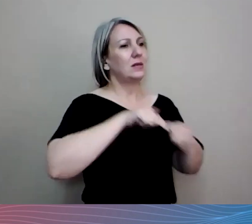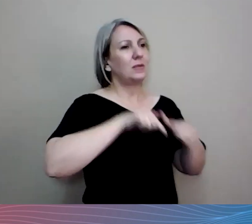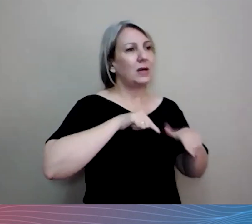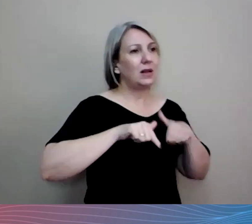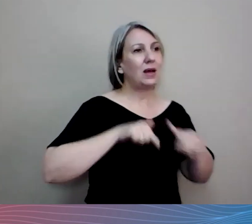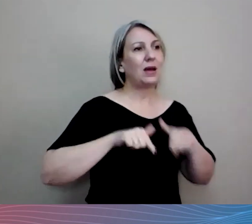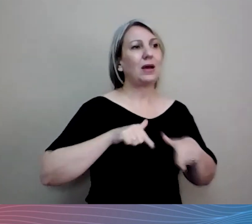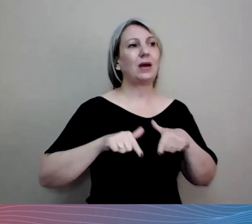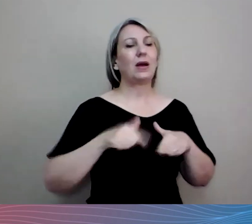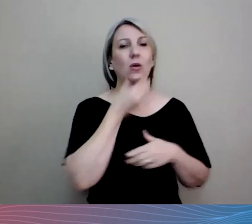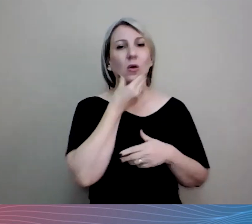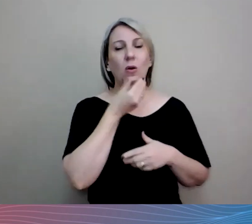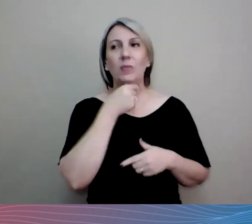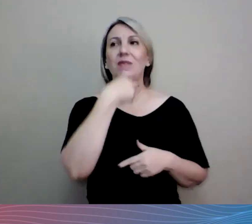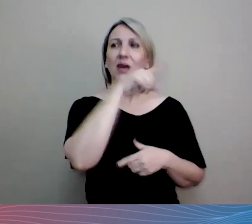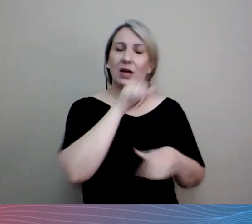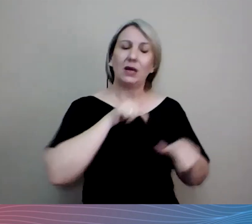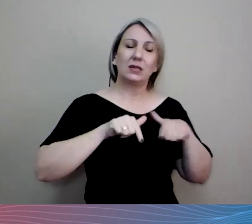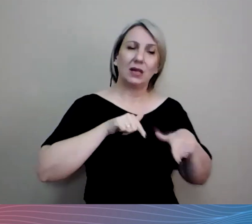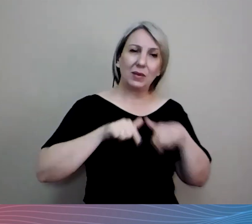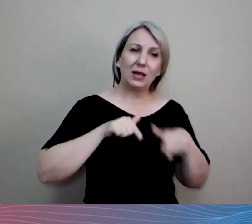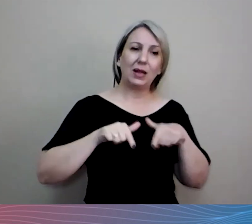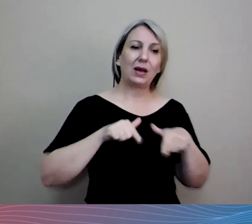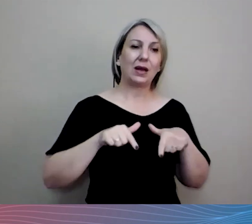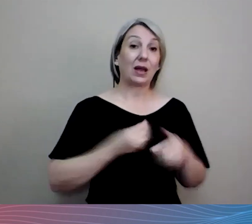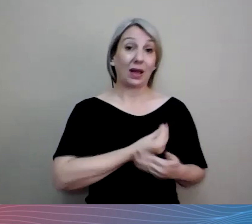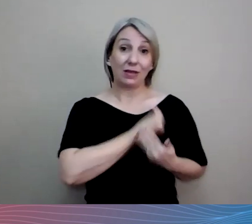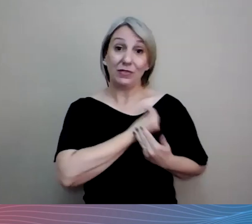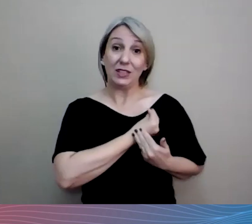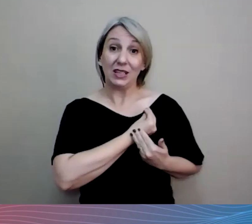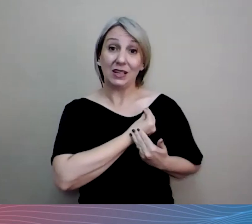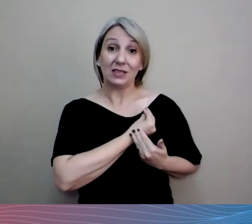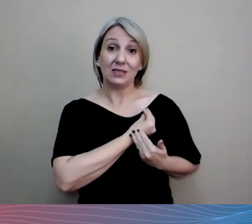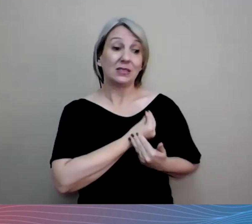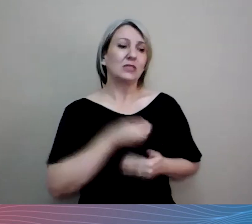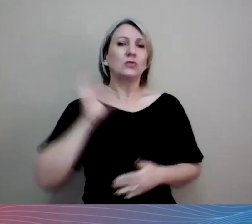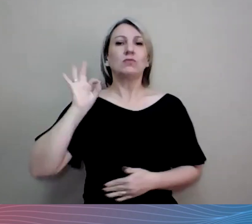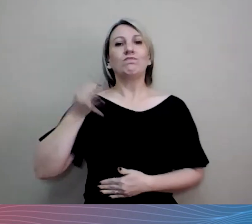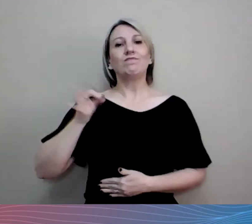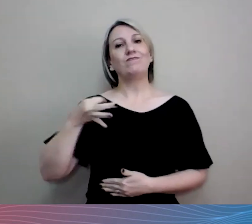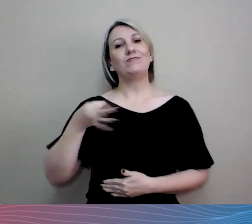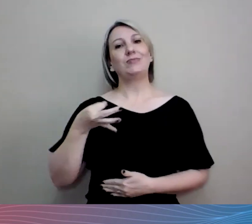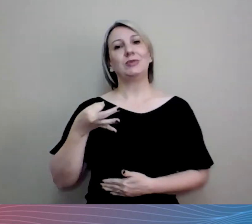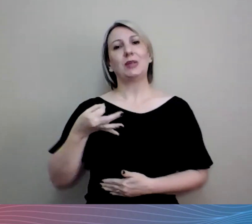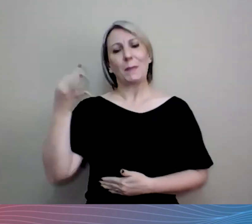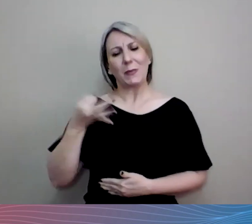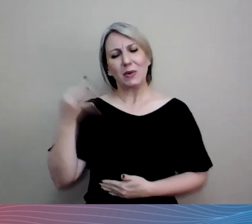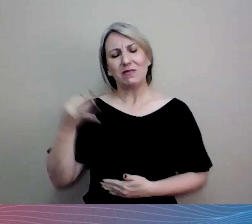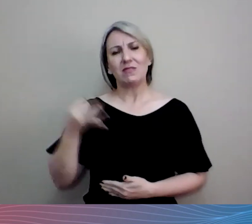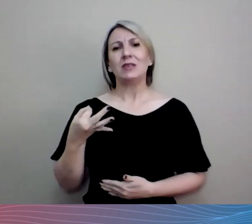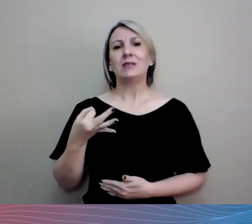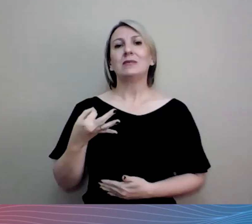andar digno do nosso chamamento, tá? Tudo quanto você fizer, você precisa